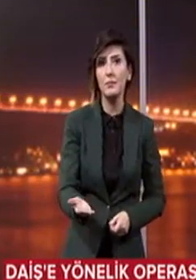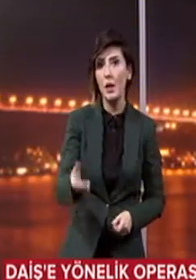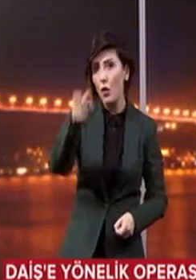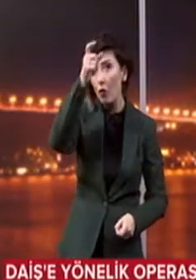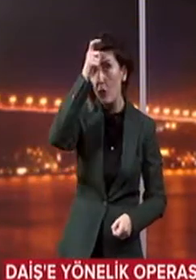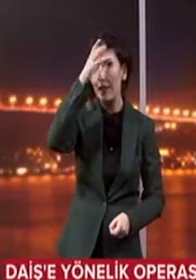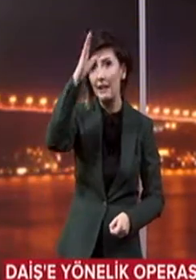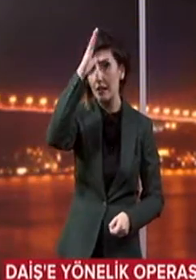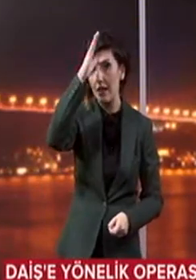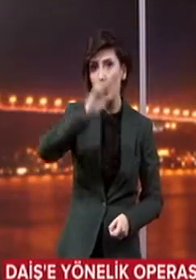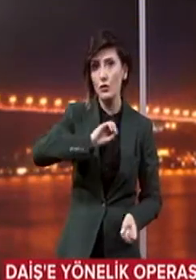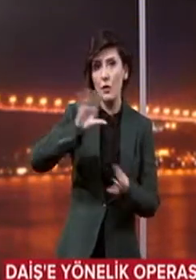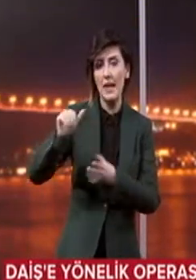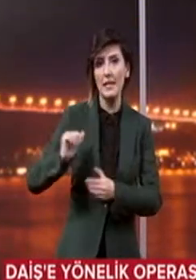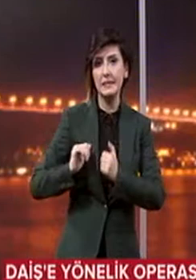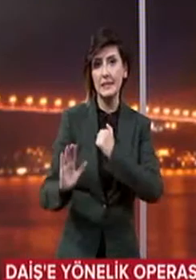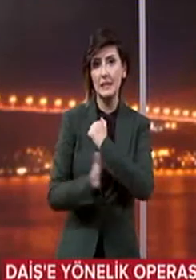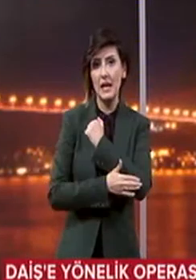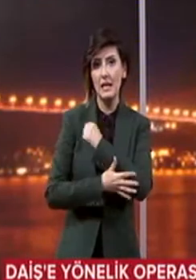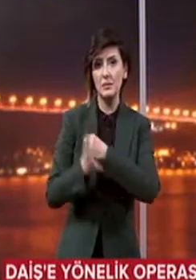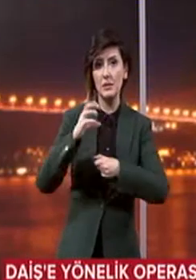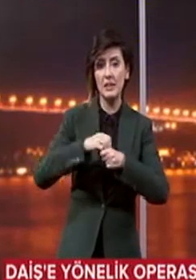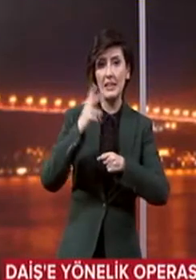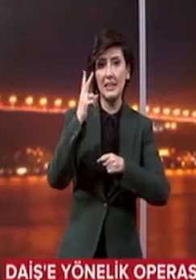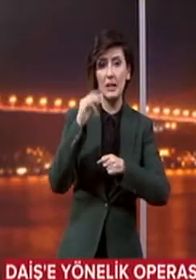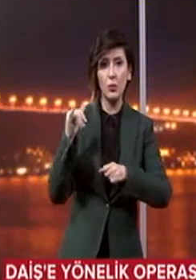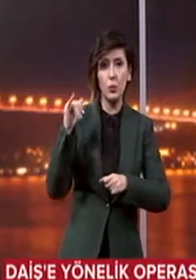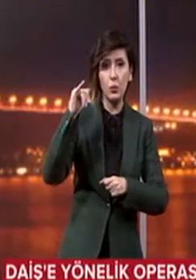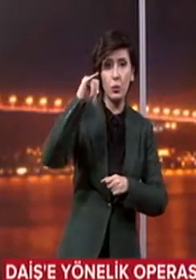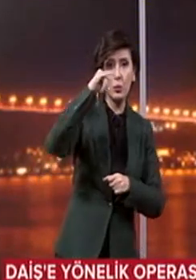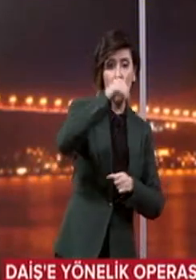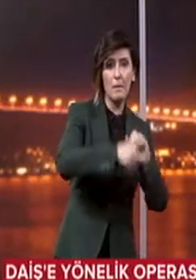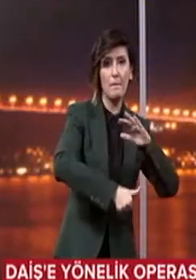Türkiye'nin Irak'a gönderdiği askeri yardımları taşıyan iki kargo uçağı da başkent Bağdat'a ulaştı.